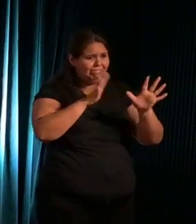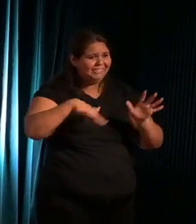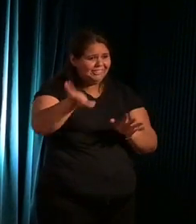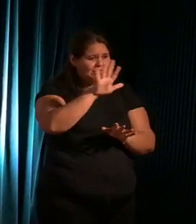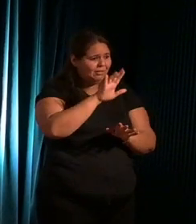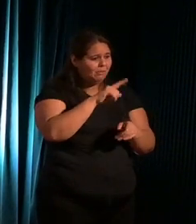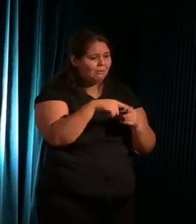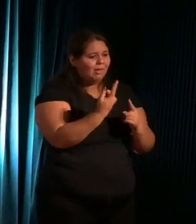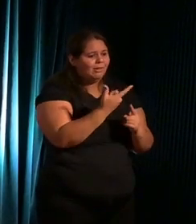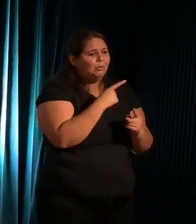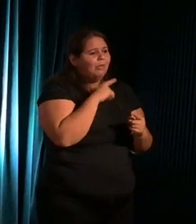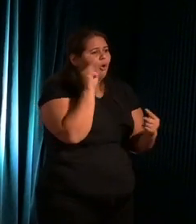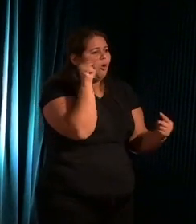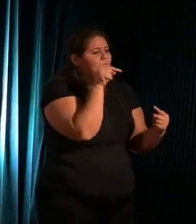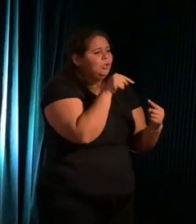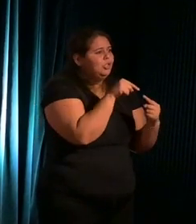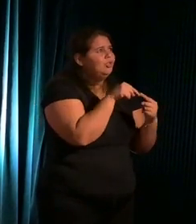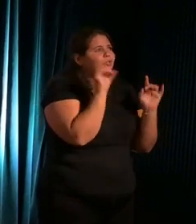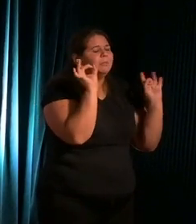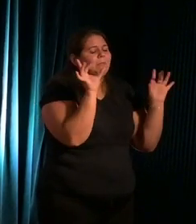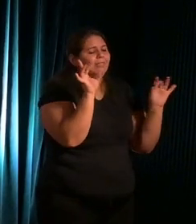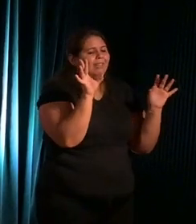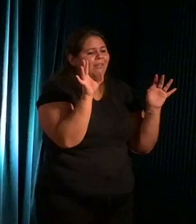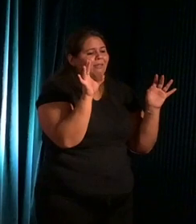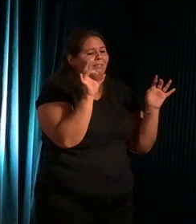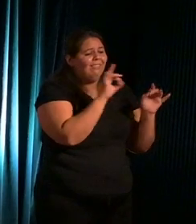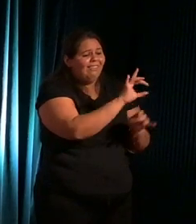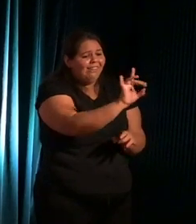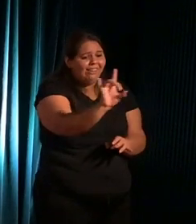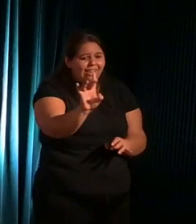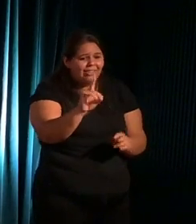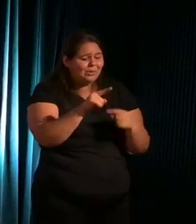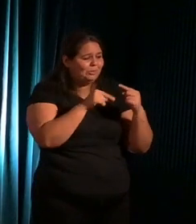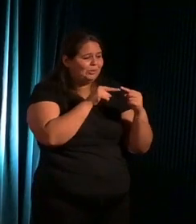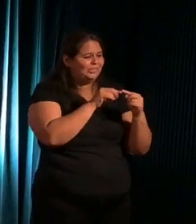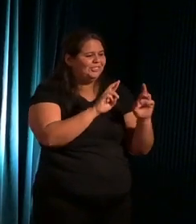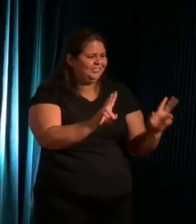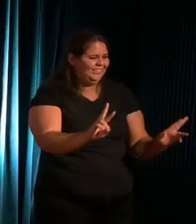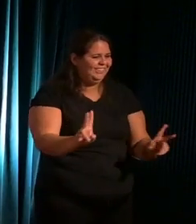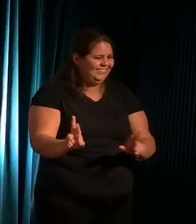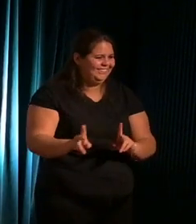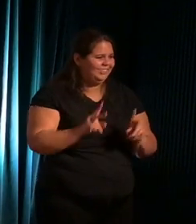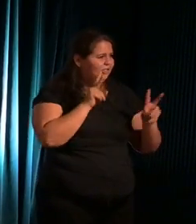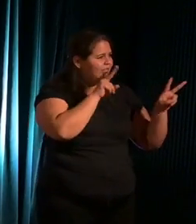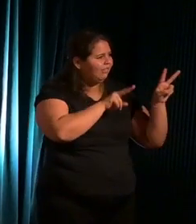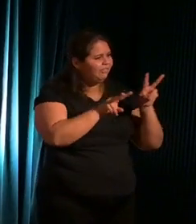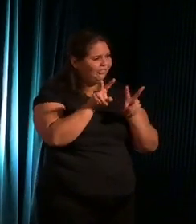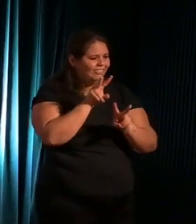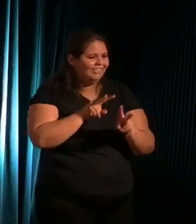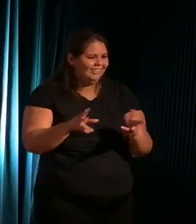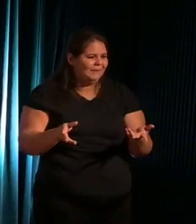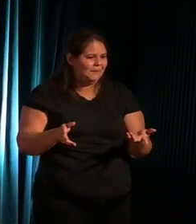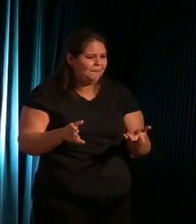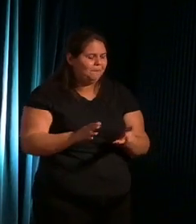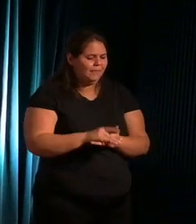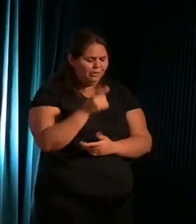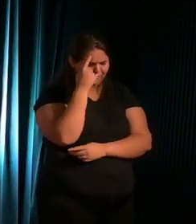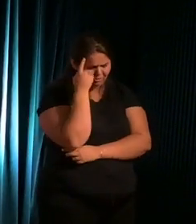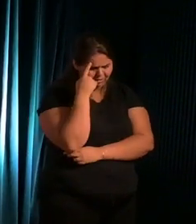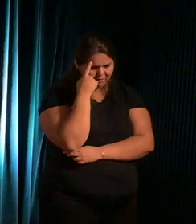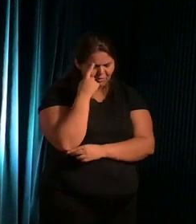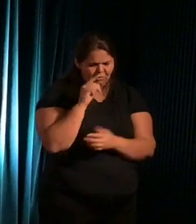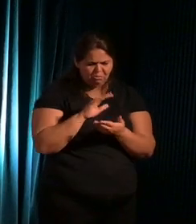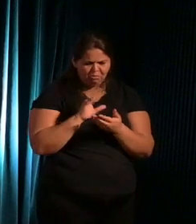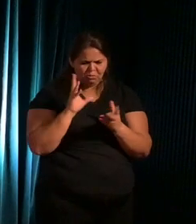pensando muito nisso, nesse para tudo e para nada, na constituição de acervos pessoais de pessoas negras no